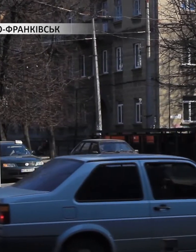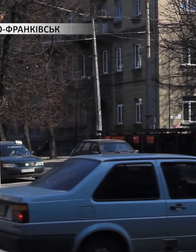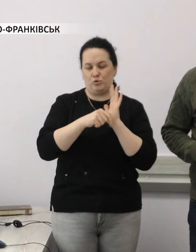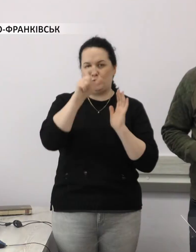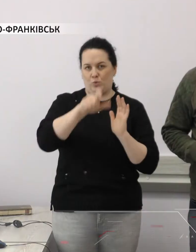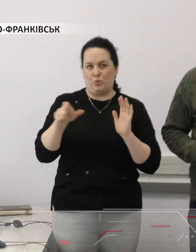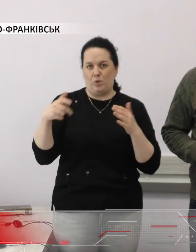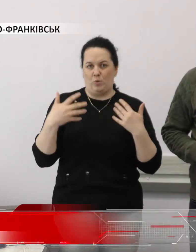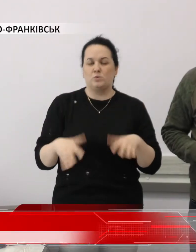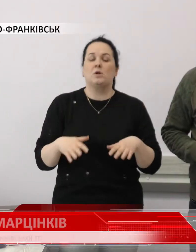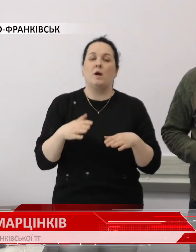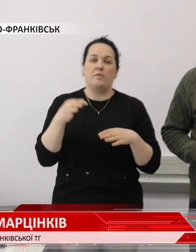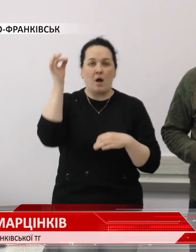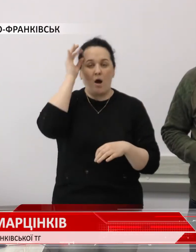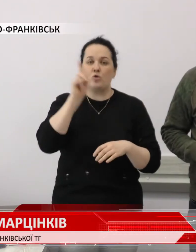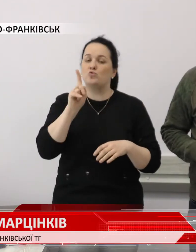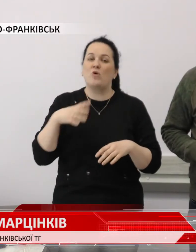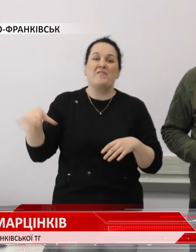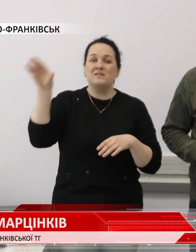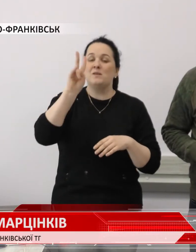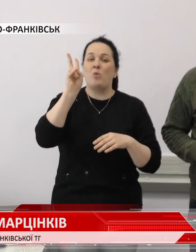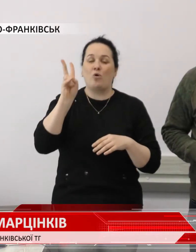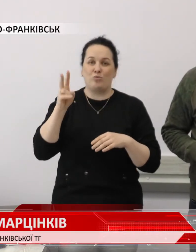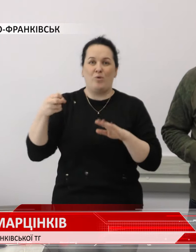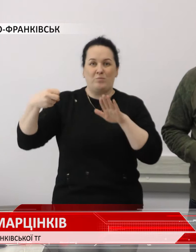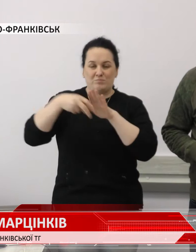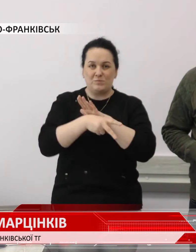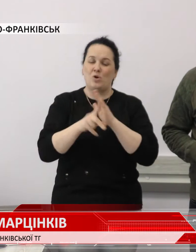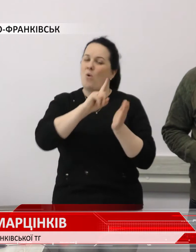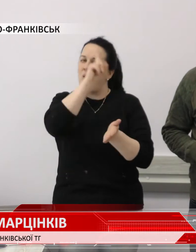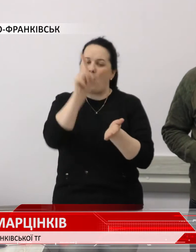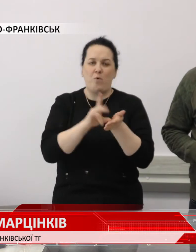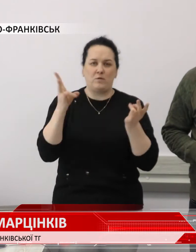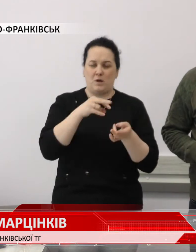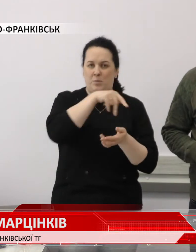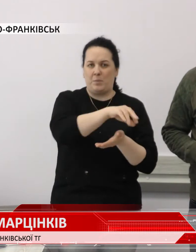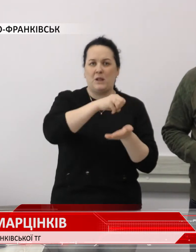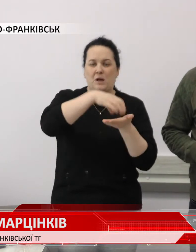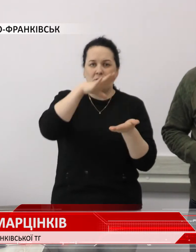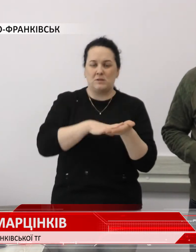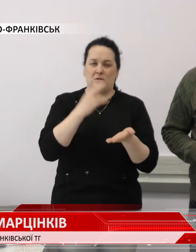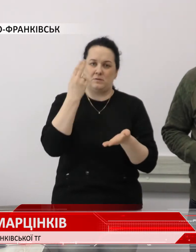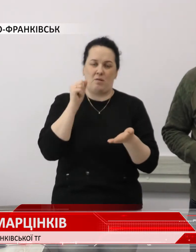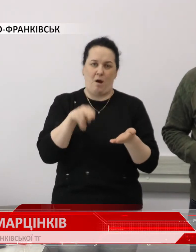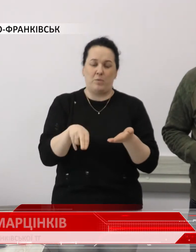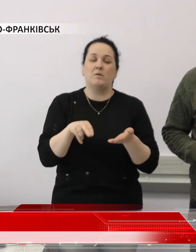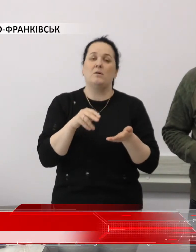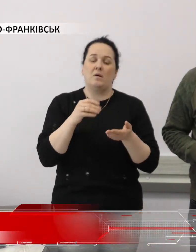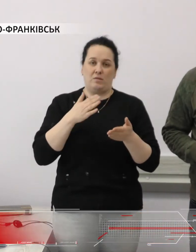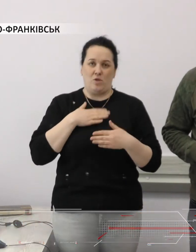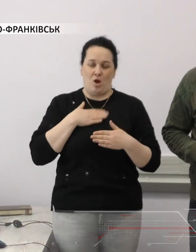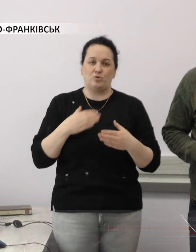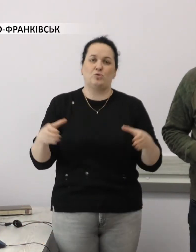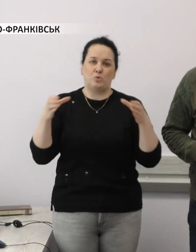1636 людей. Нагадую, що всім переміщеним людям обов'язково треба пройти реєстрацію в центрах надання адміністративних послуг